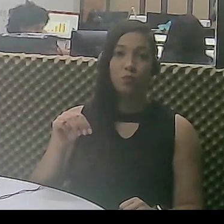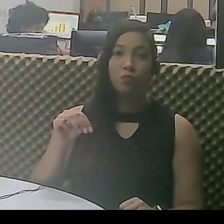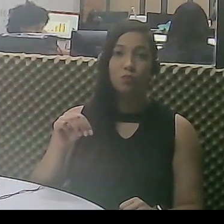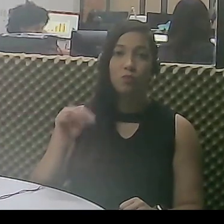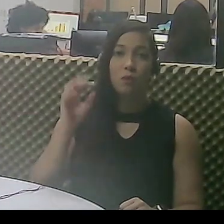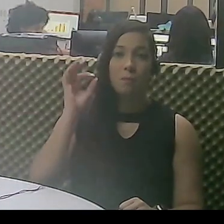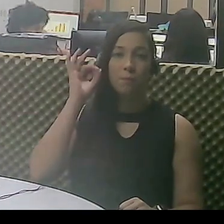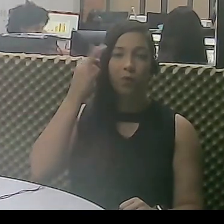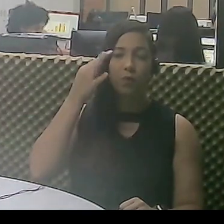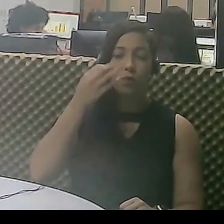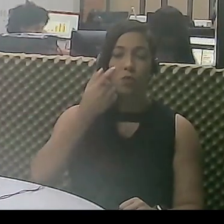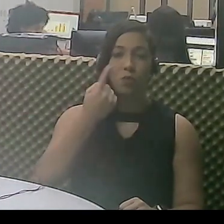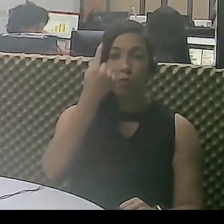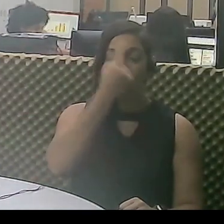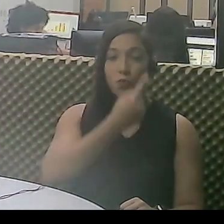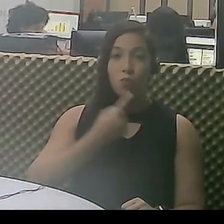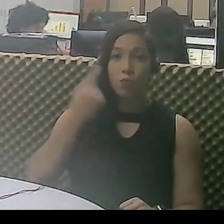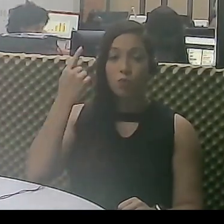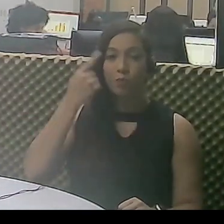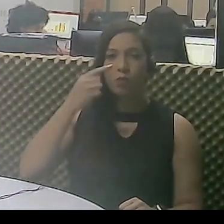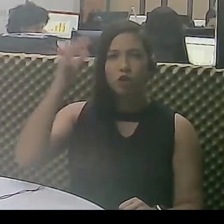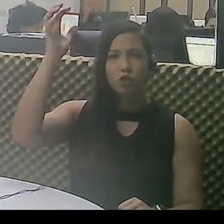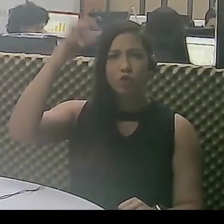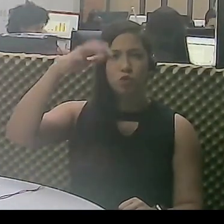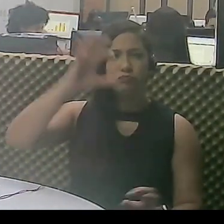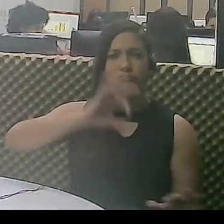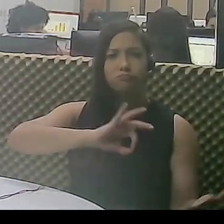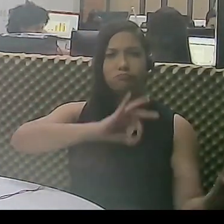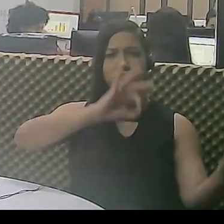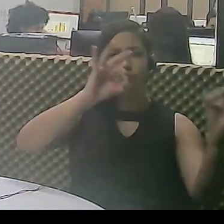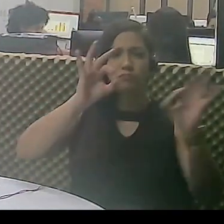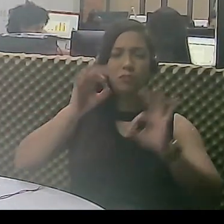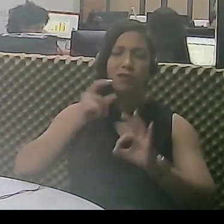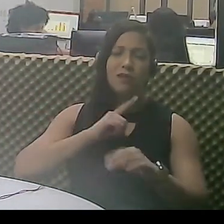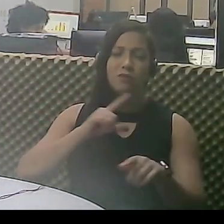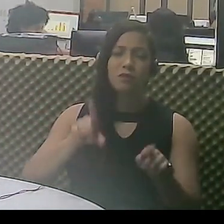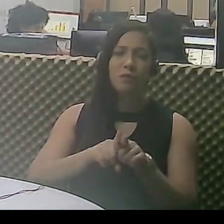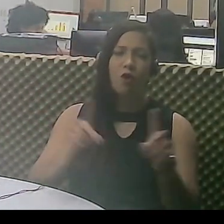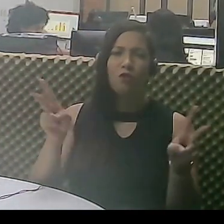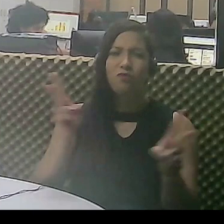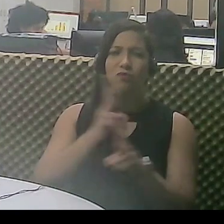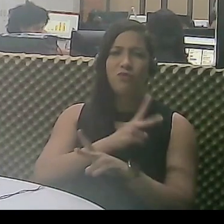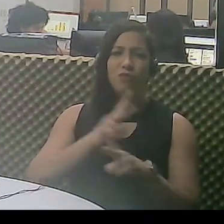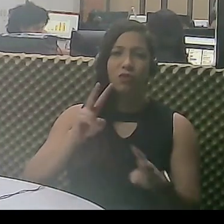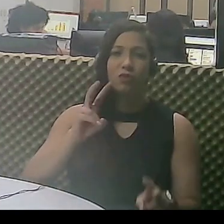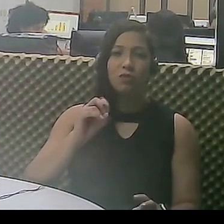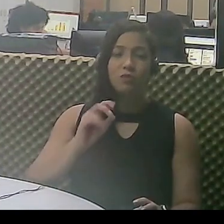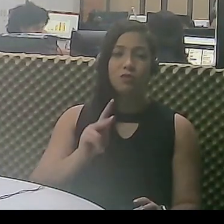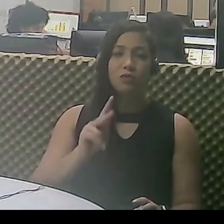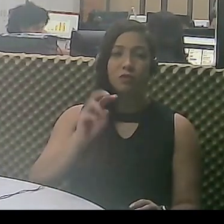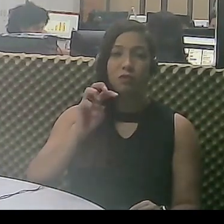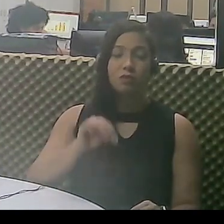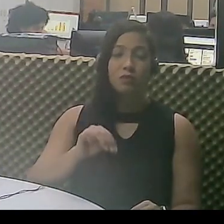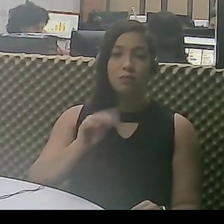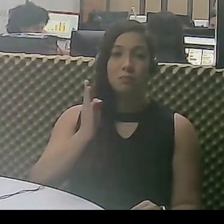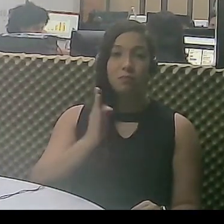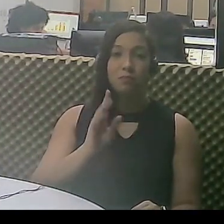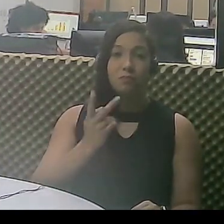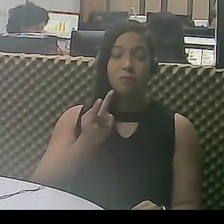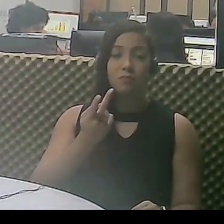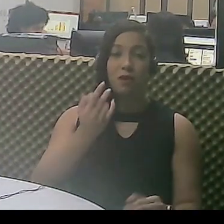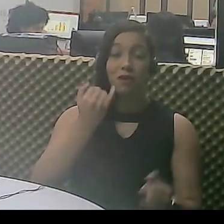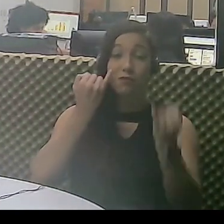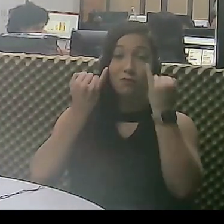pouco mais de uma hora. A chuva foi acompanhada de ventos de quase 50 km por hora, conforme dados